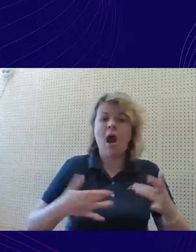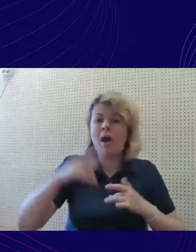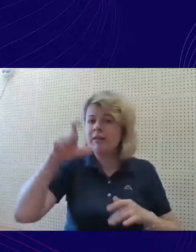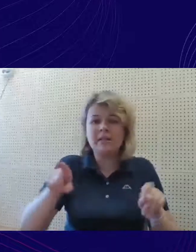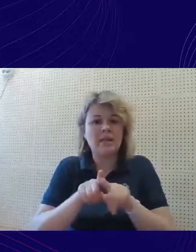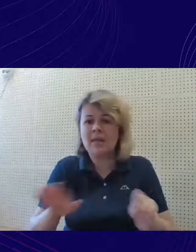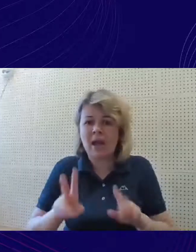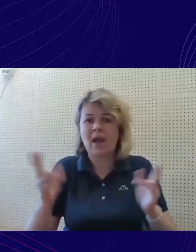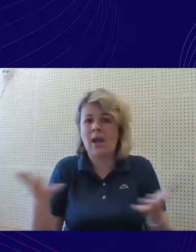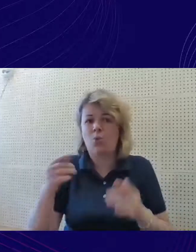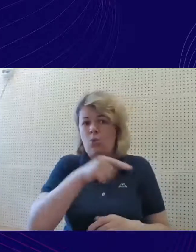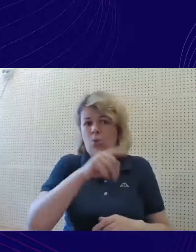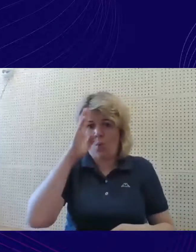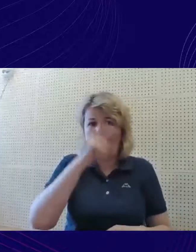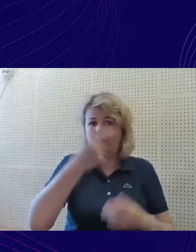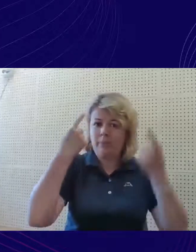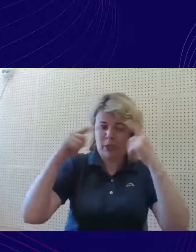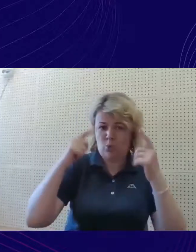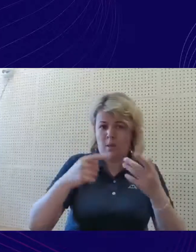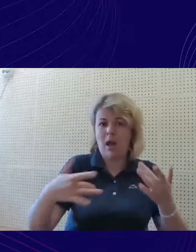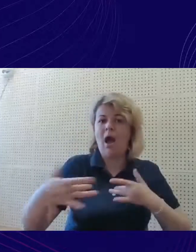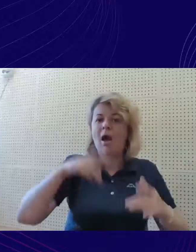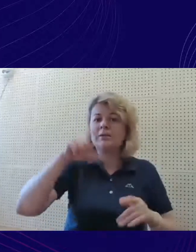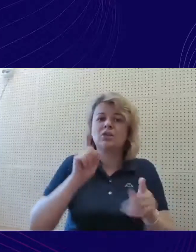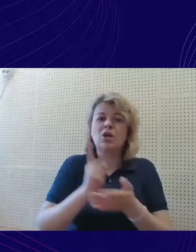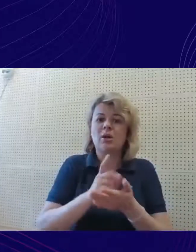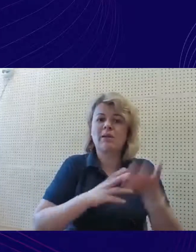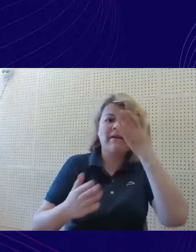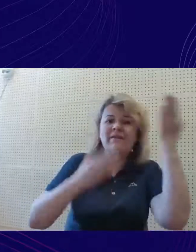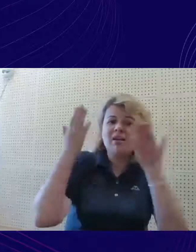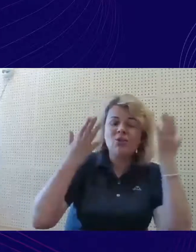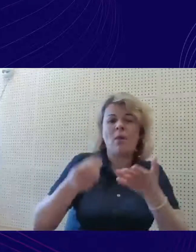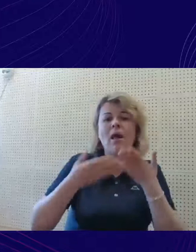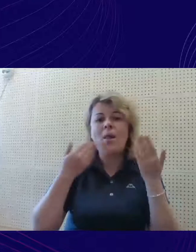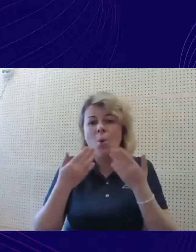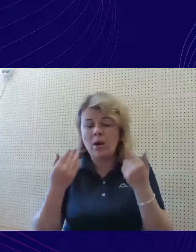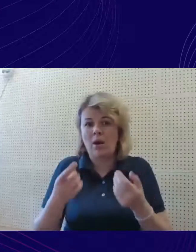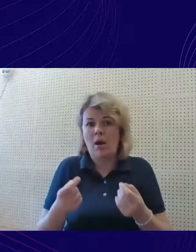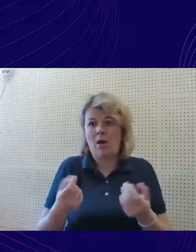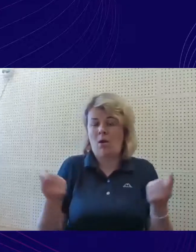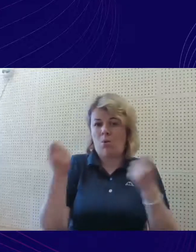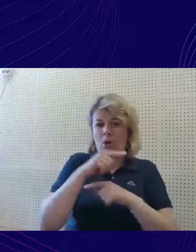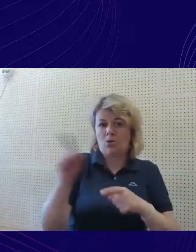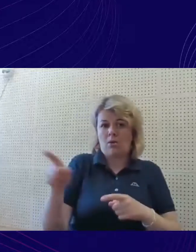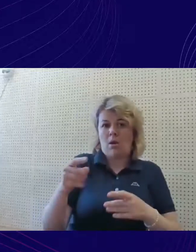придумал. Она должна быть там веселая, легкая. Тут выяснилось, что она на третьем месяце и может сниматься только в